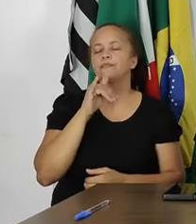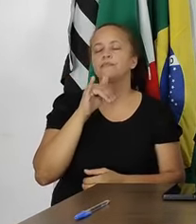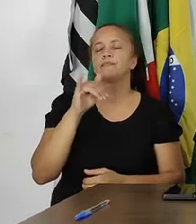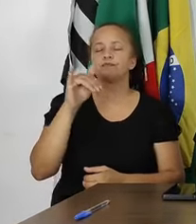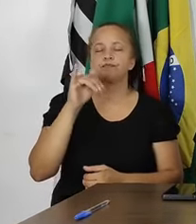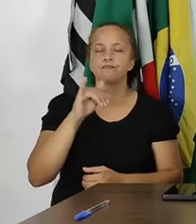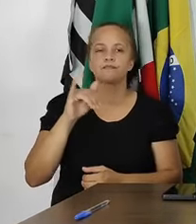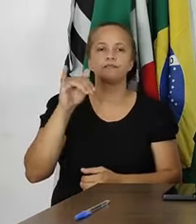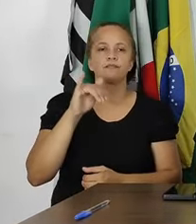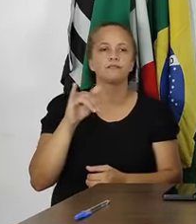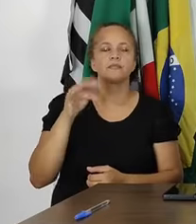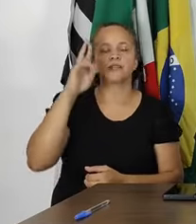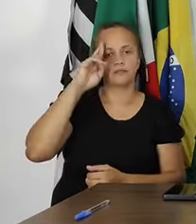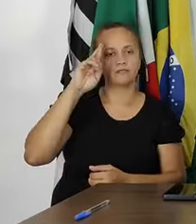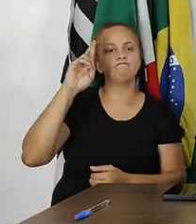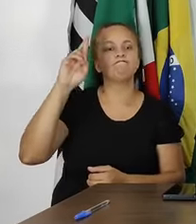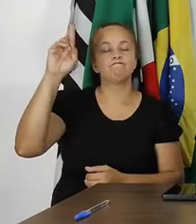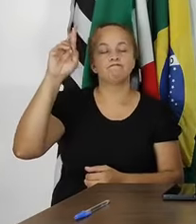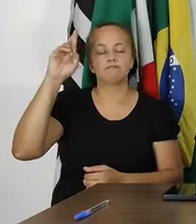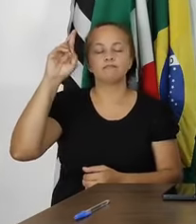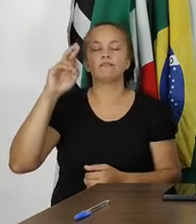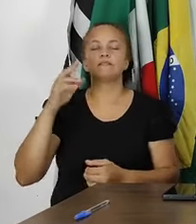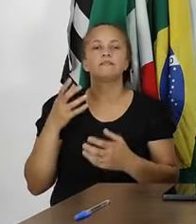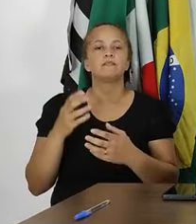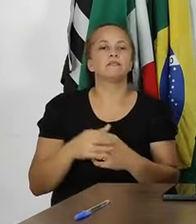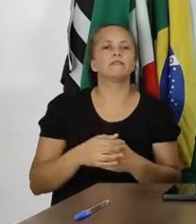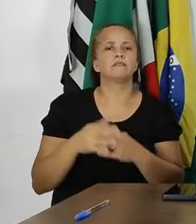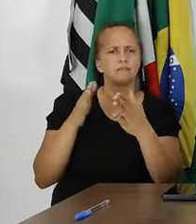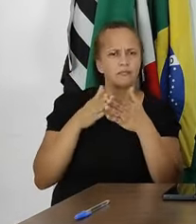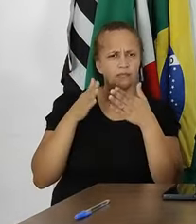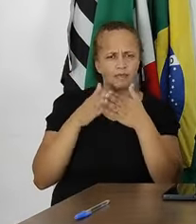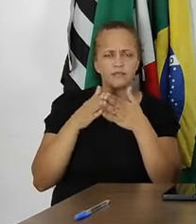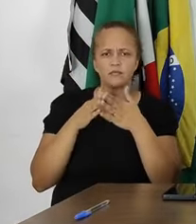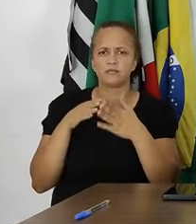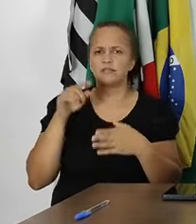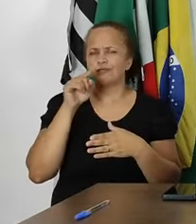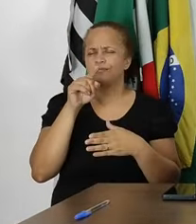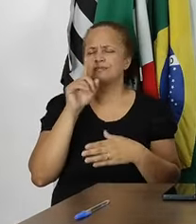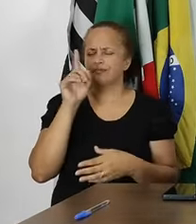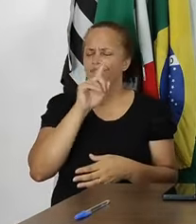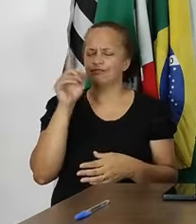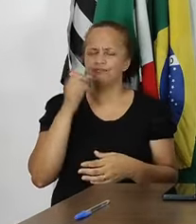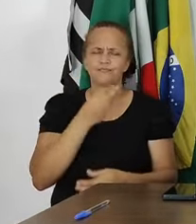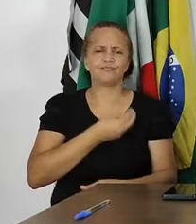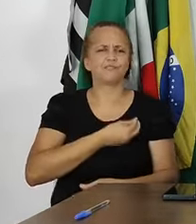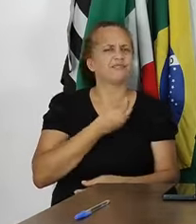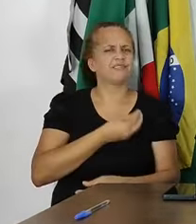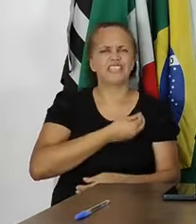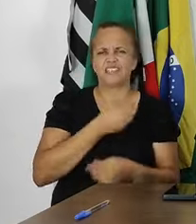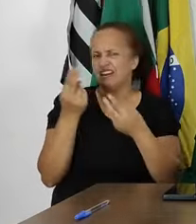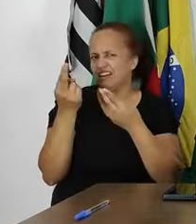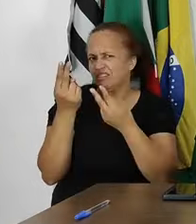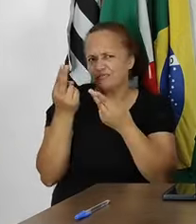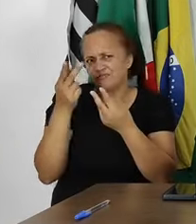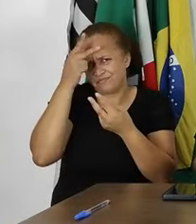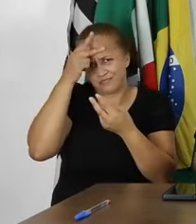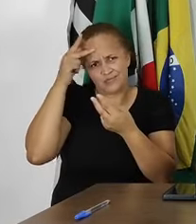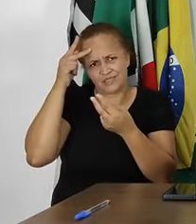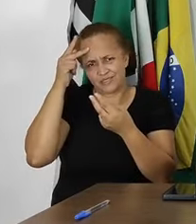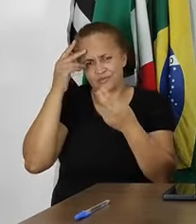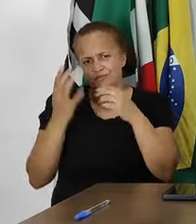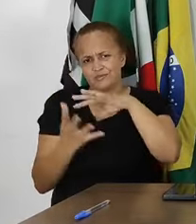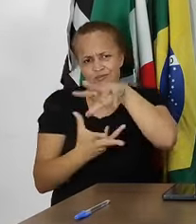Senhor testifico, que não mais andeis, como também andam os gentios, que